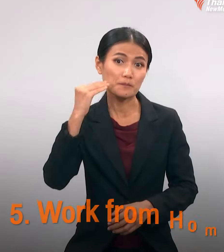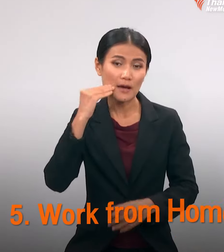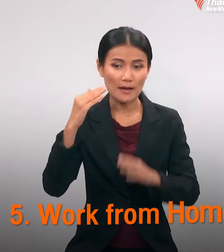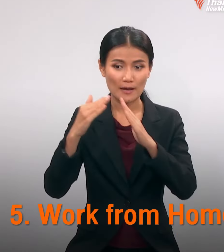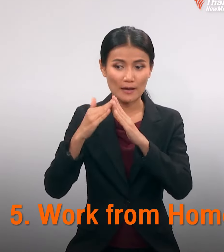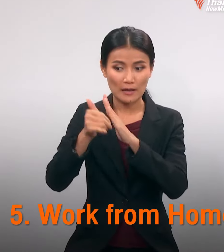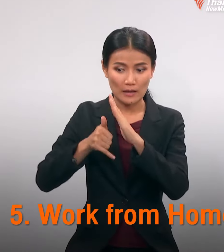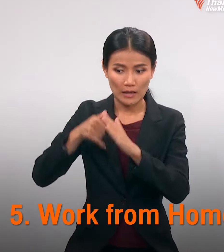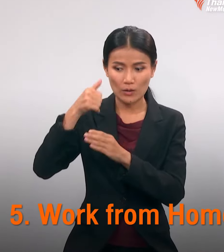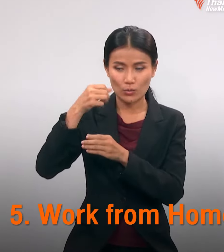เวิร์กฟรอมโฮม